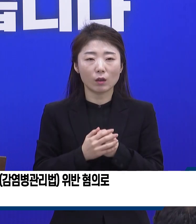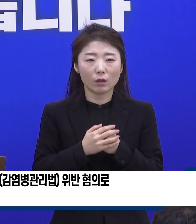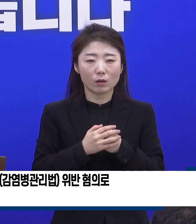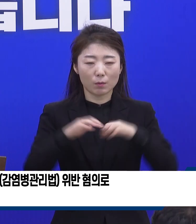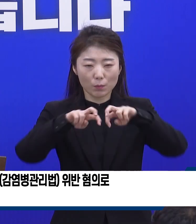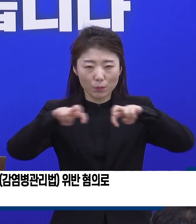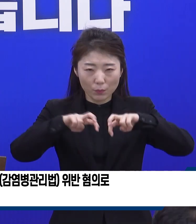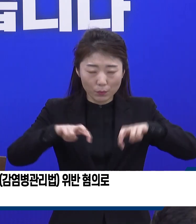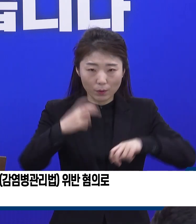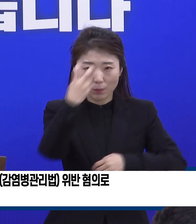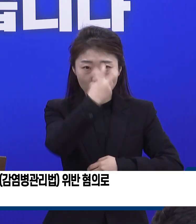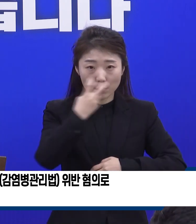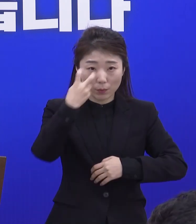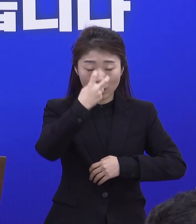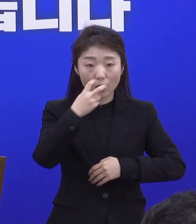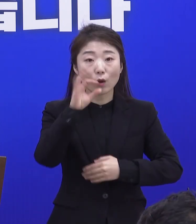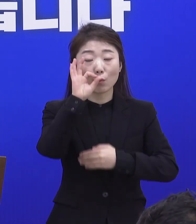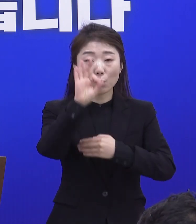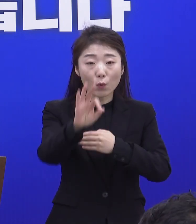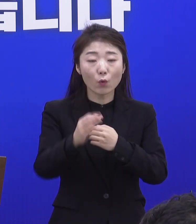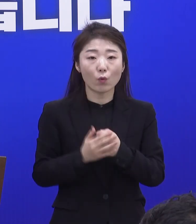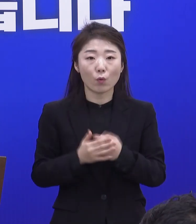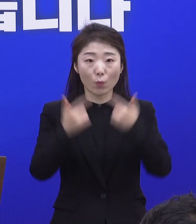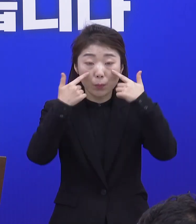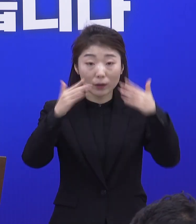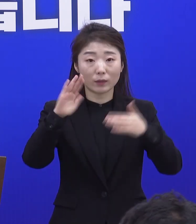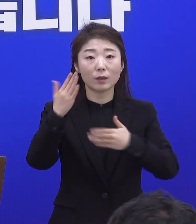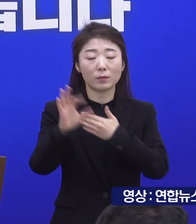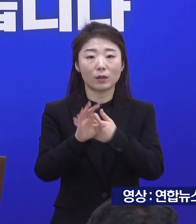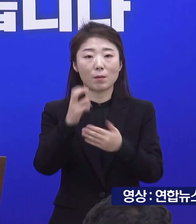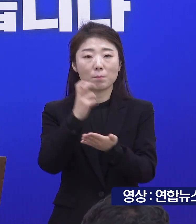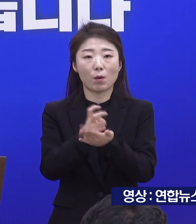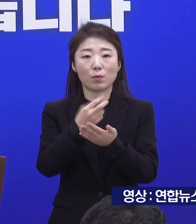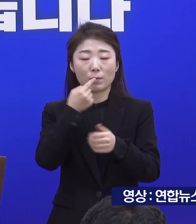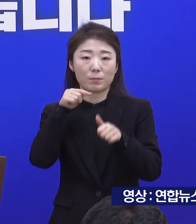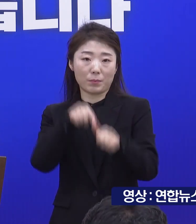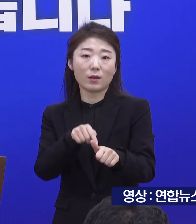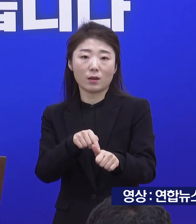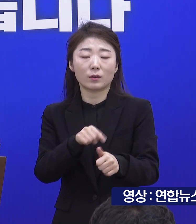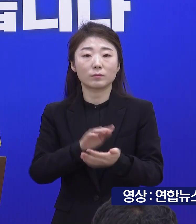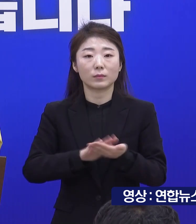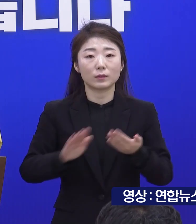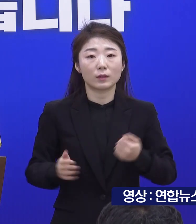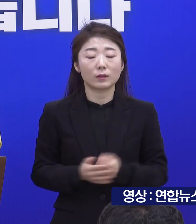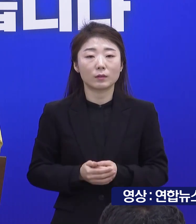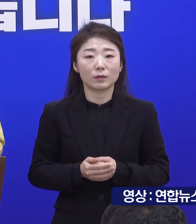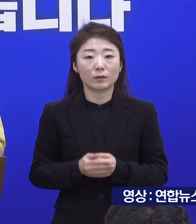법적 조치를 취할 예정입니다. 이상으로 브리핑을 마치고 질문 받겠습니다.